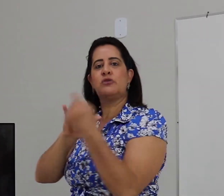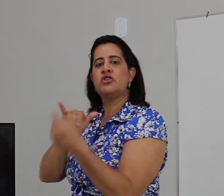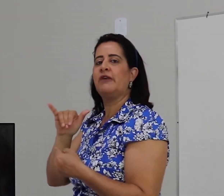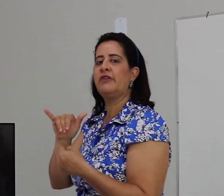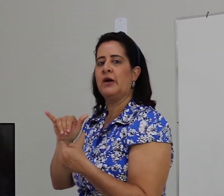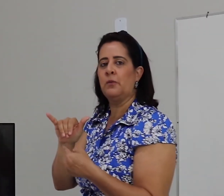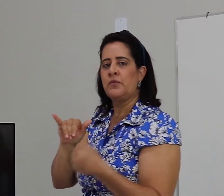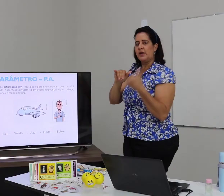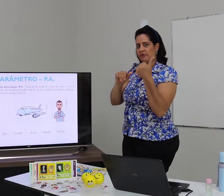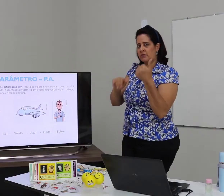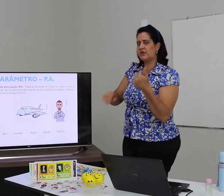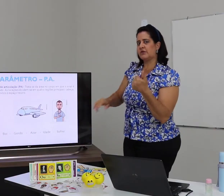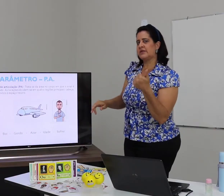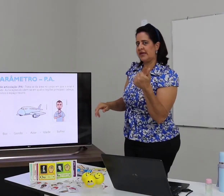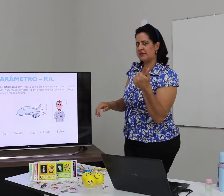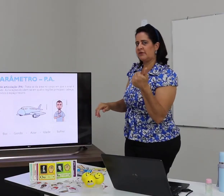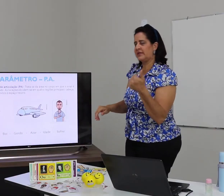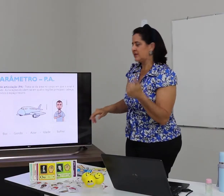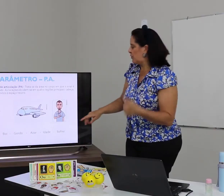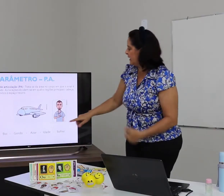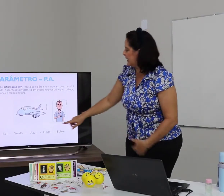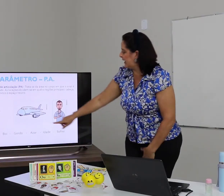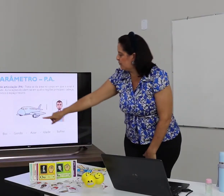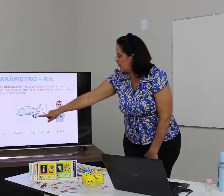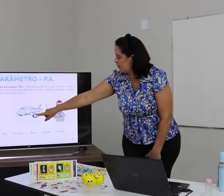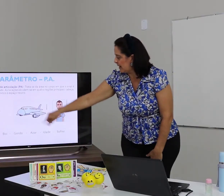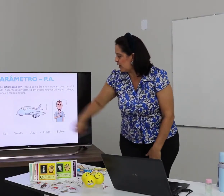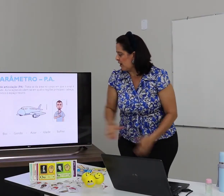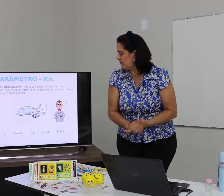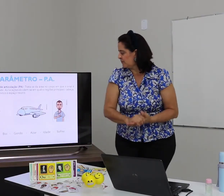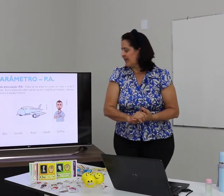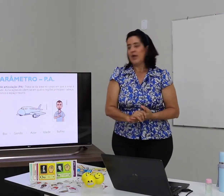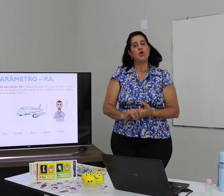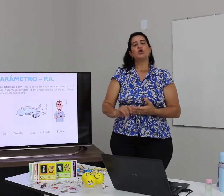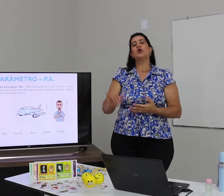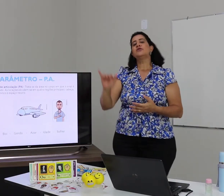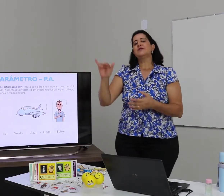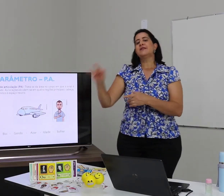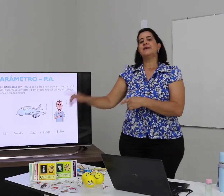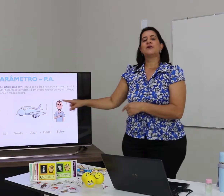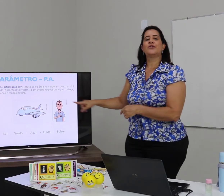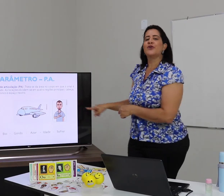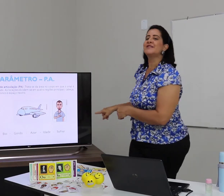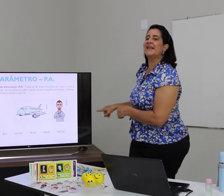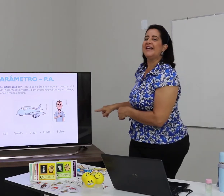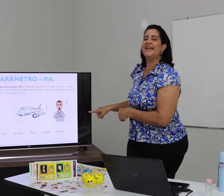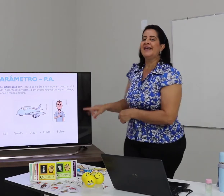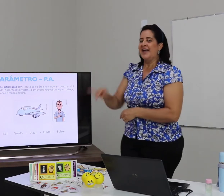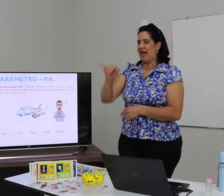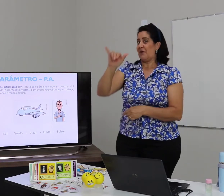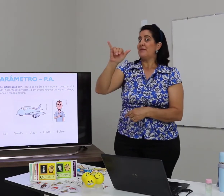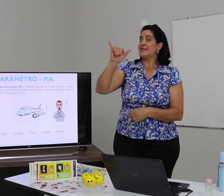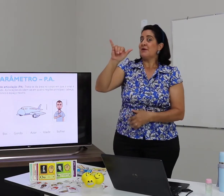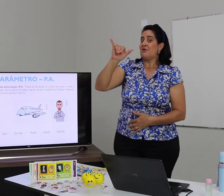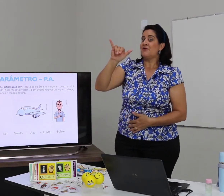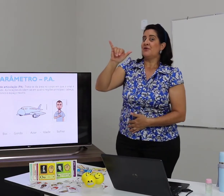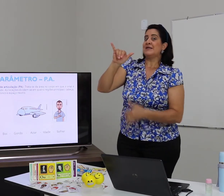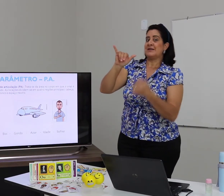de avião. Vamos ver os sinais para vocês compreenderem um pouco melhor? Todos os sinais que eu trouxe aqui é com a mesma configuração em